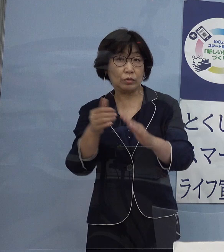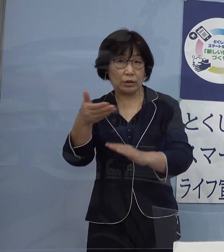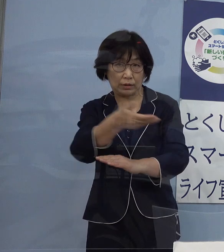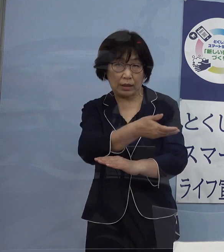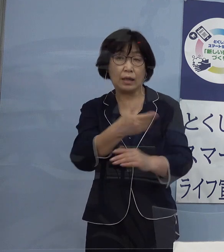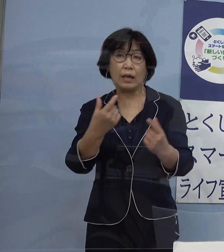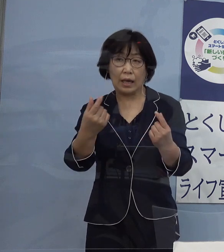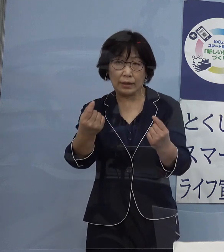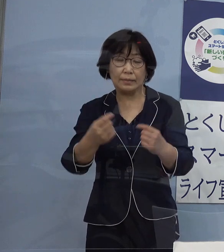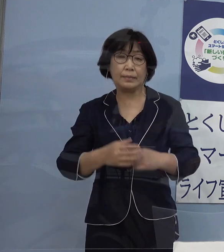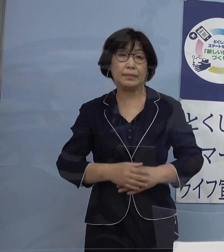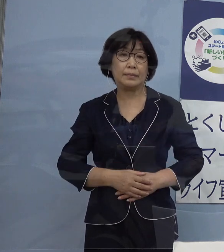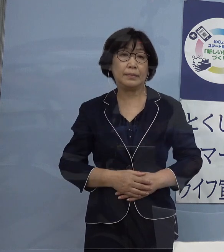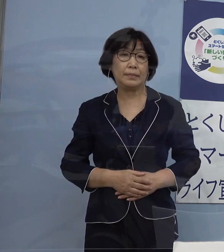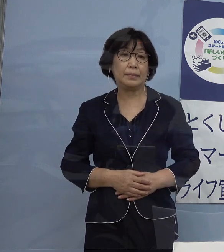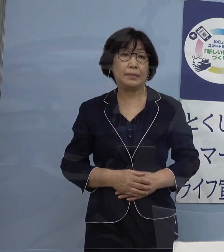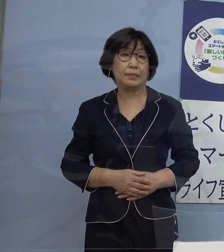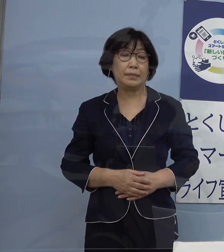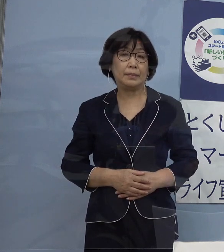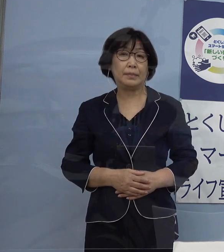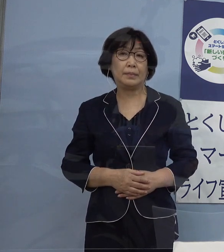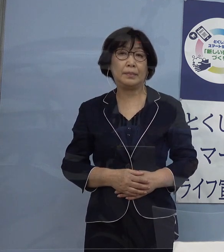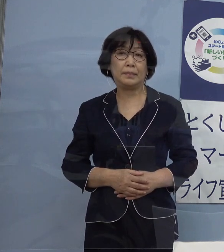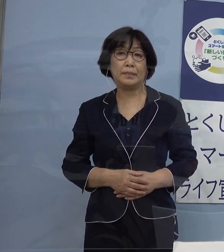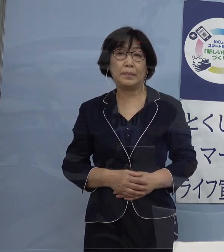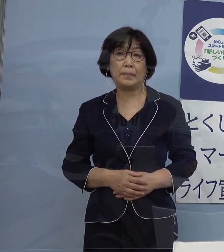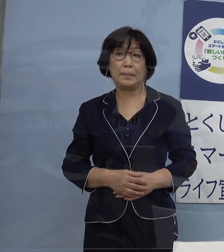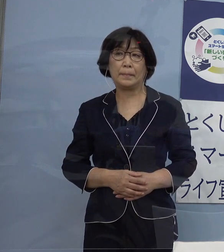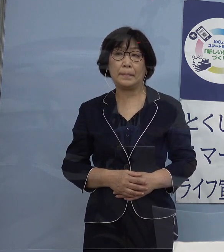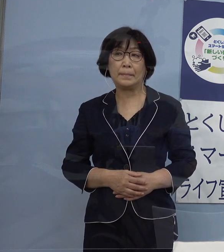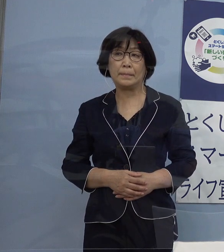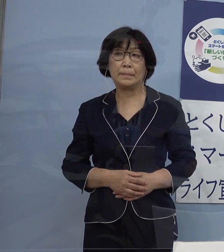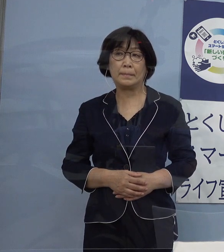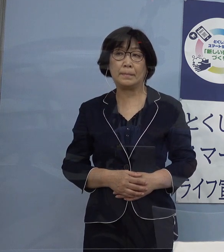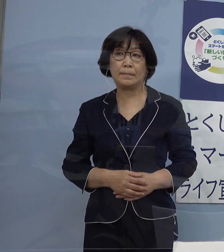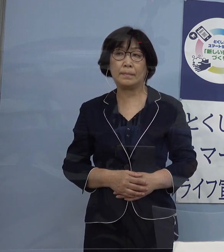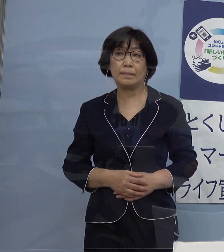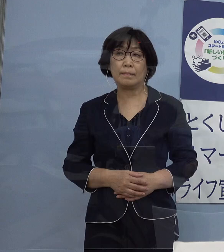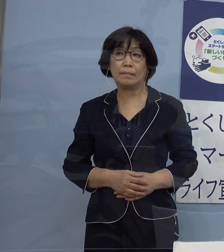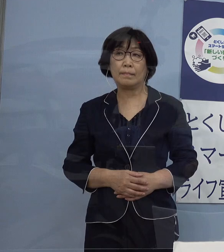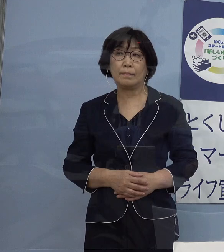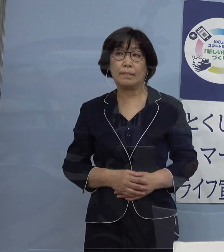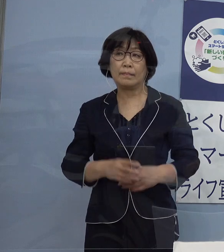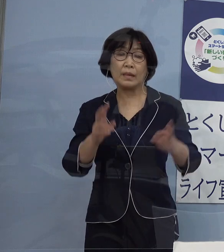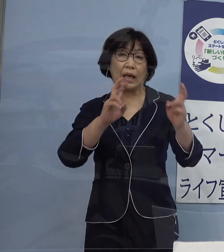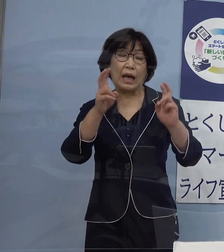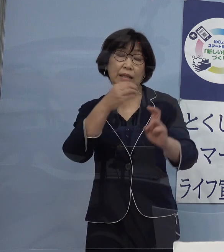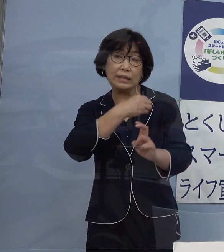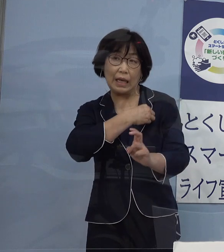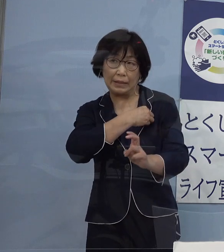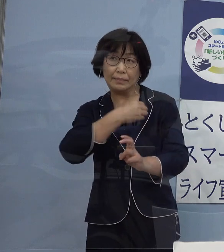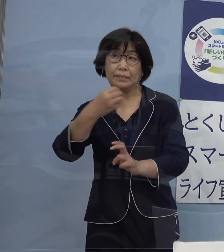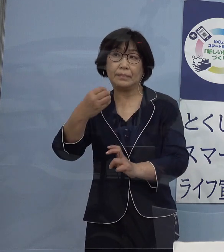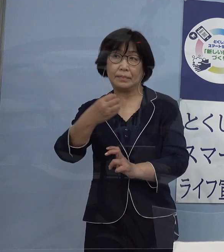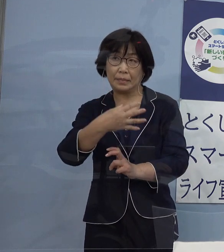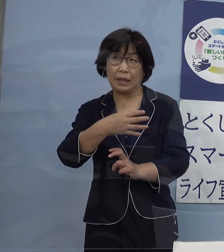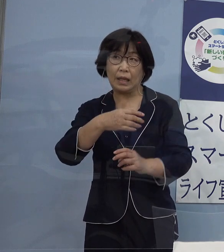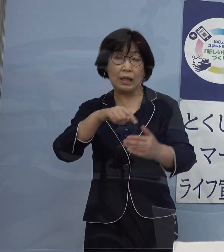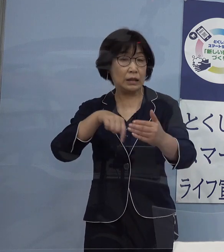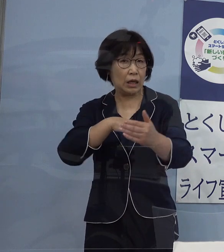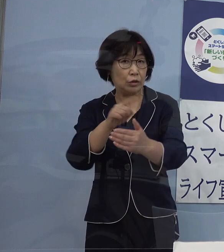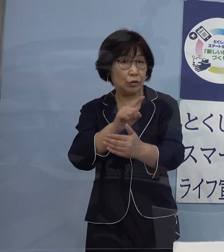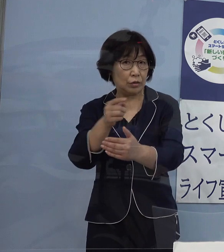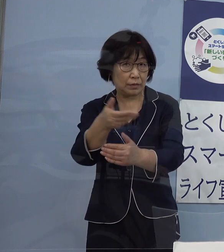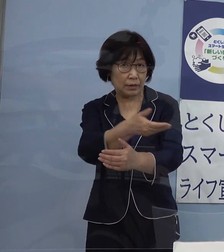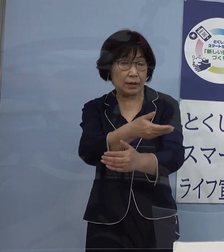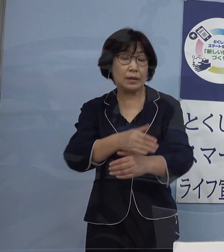息子さんですか。 そうなります。 で、会社員ということなので、お仕事の内容とかは、